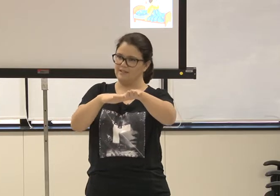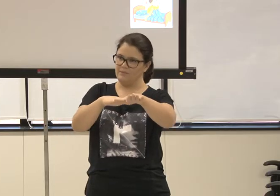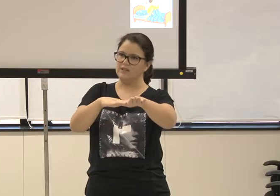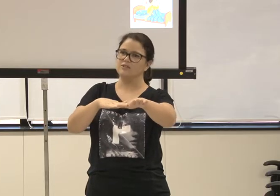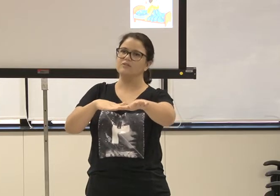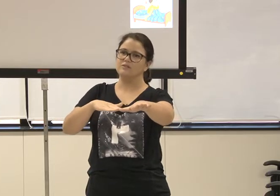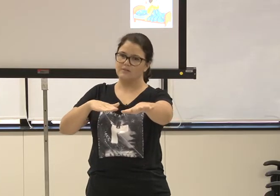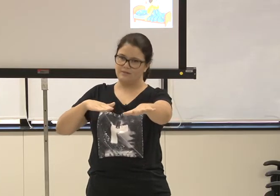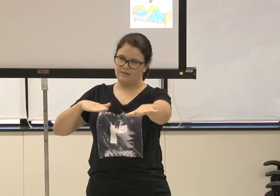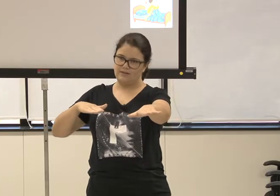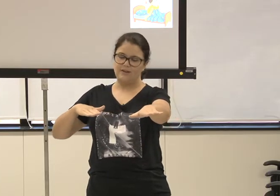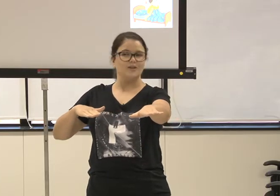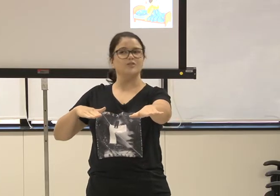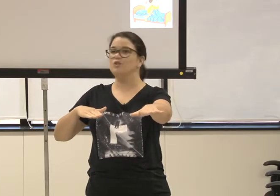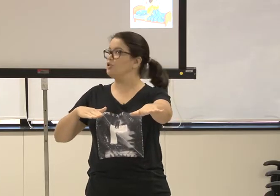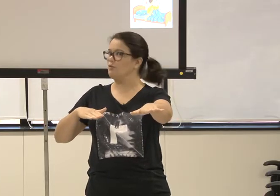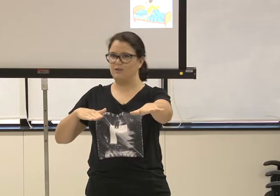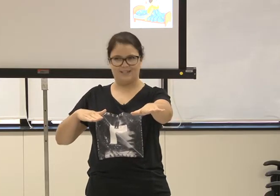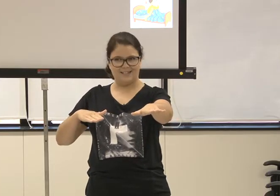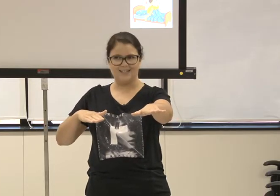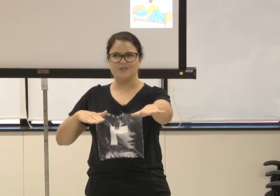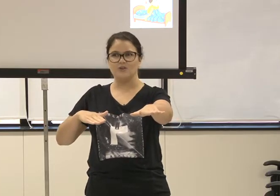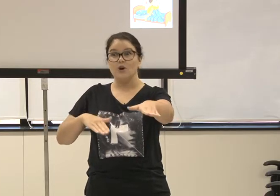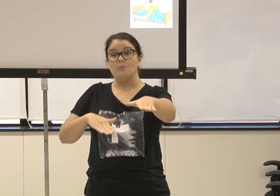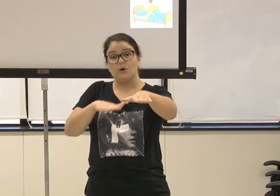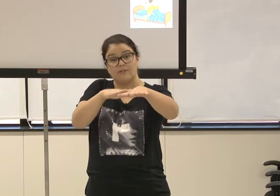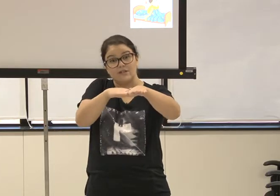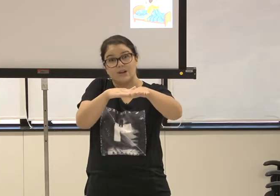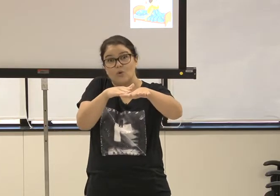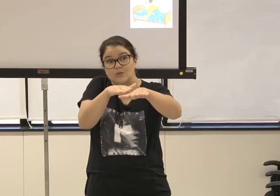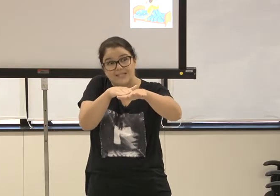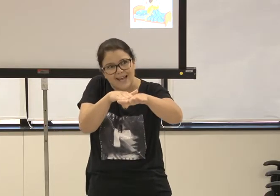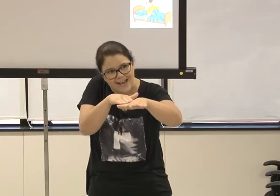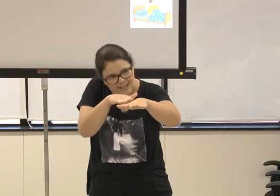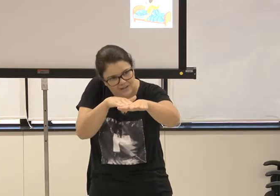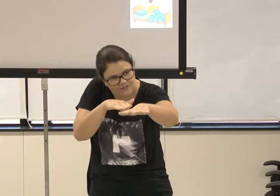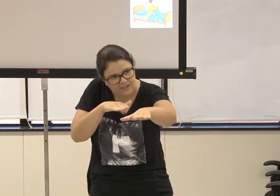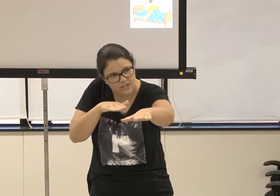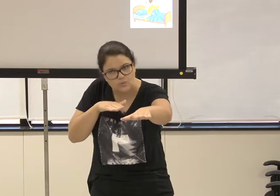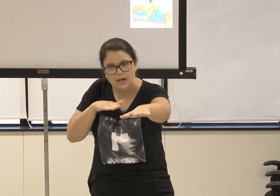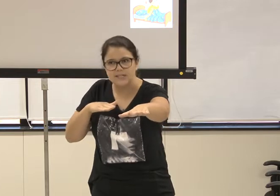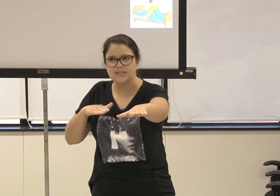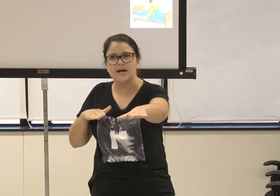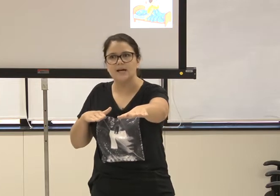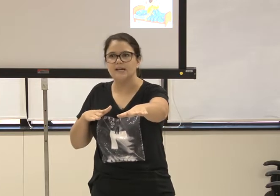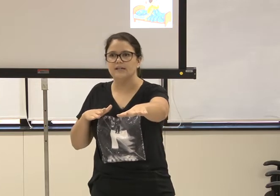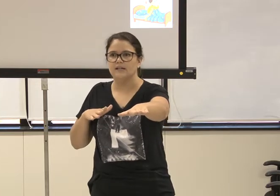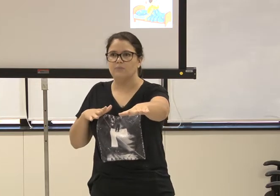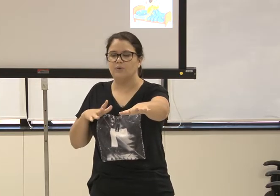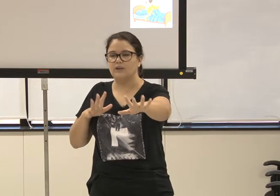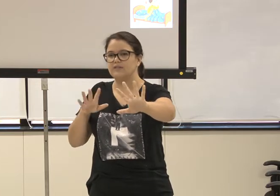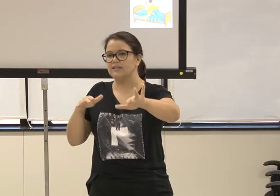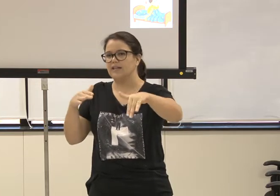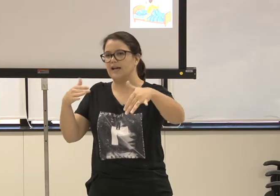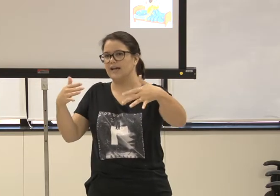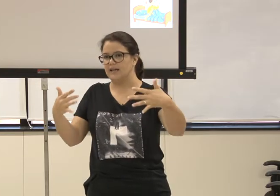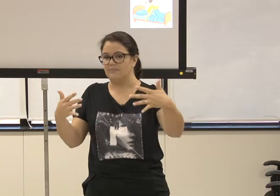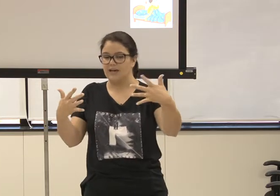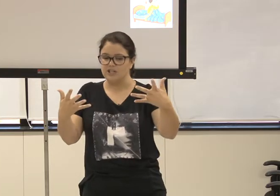Exatamente. Não preciso. Porque você consegue visualizar. Porque você tem aquela imagem que